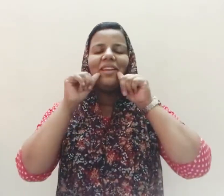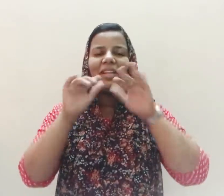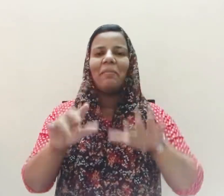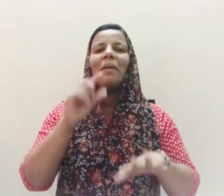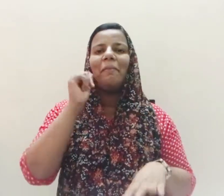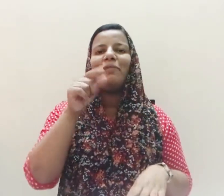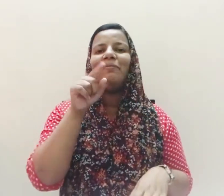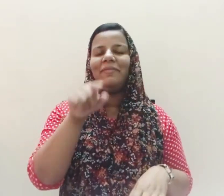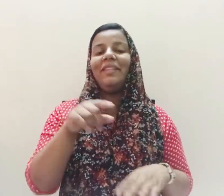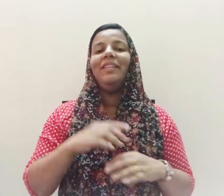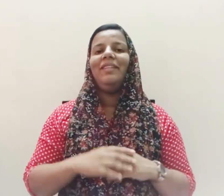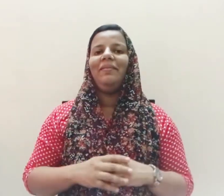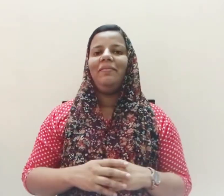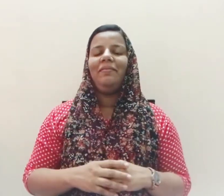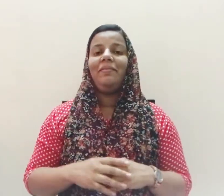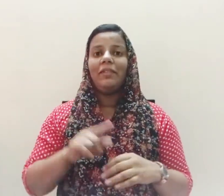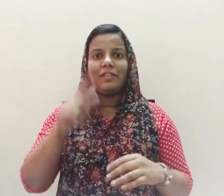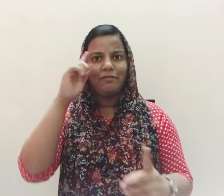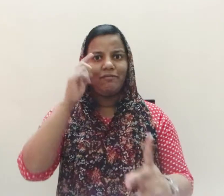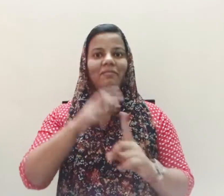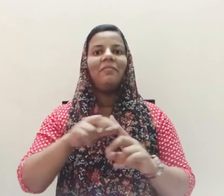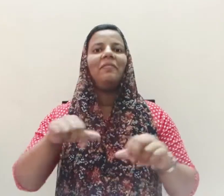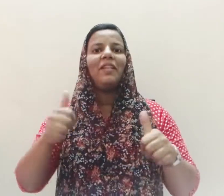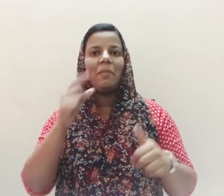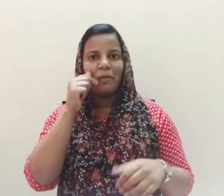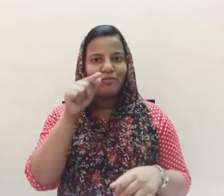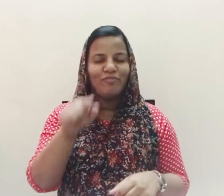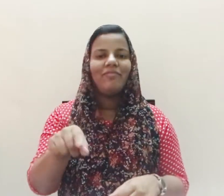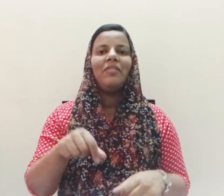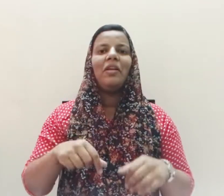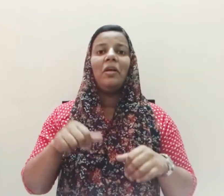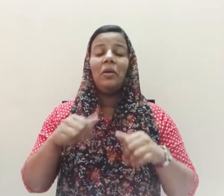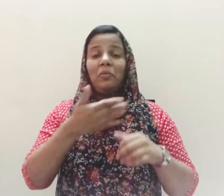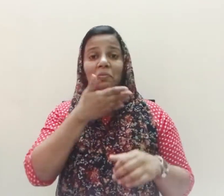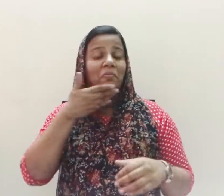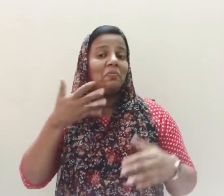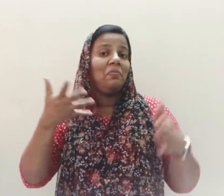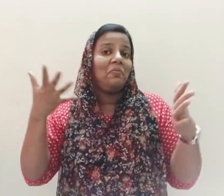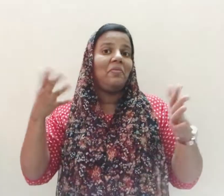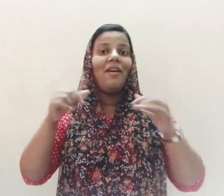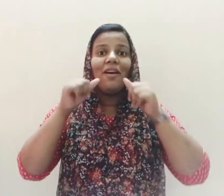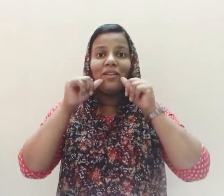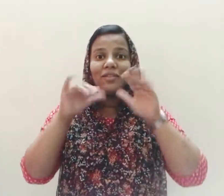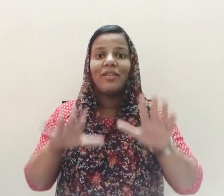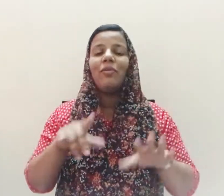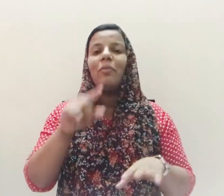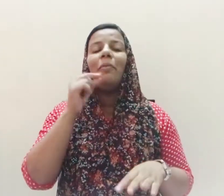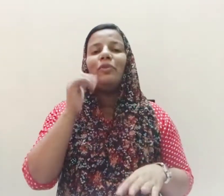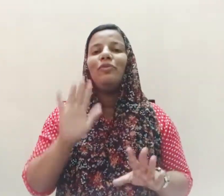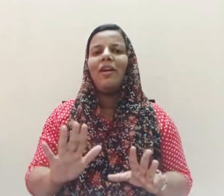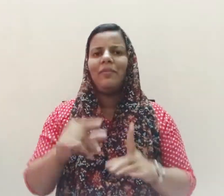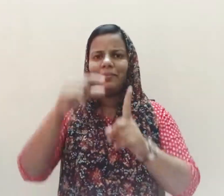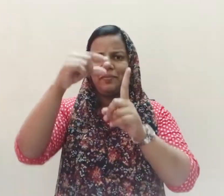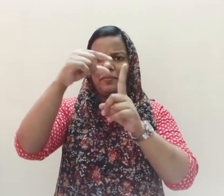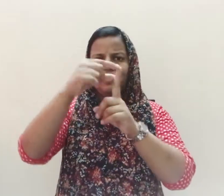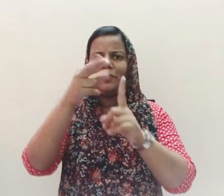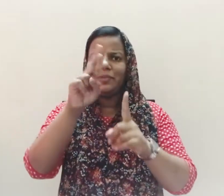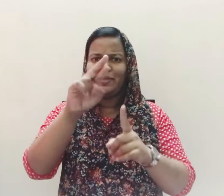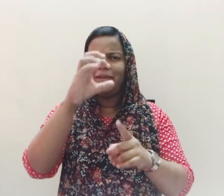ആമേൻ ജയാളിയും ആമേൻ ആമേൻ ആമേൻ അഭിവൃദ്ധിയുള്ളവനും നീയാ. ഈ പ്രോസ്പെറസ് എന്ന് പറയുന്നത് എന്തെങ്കിലും ബാങ്ക്